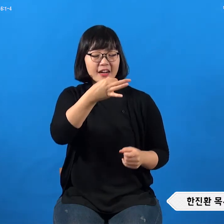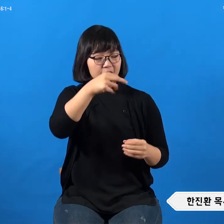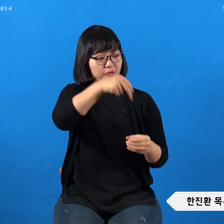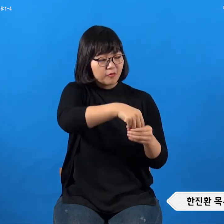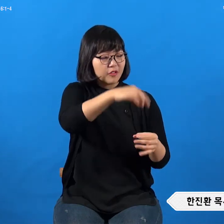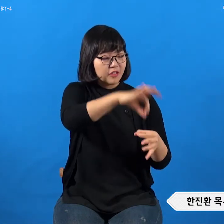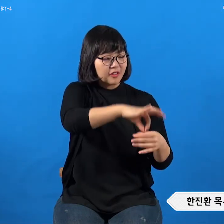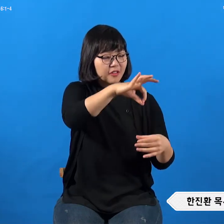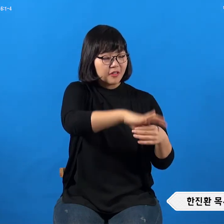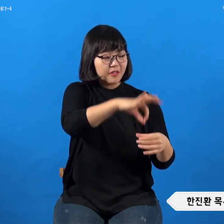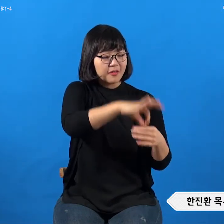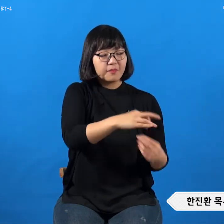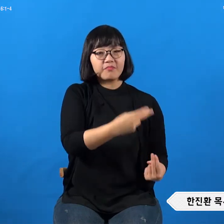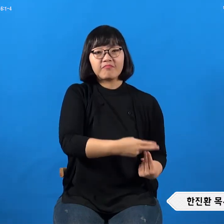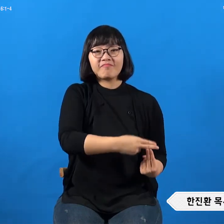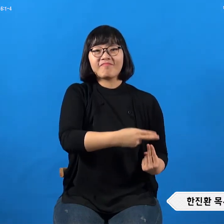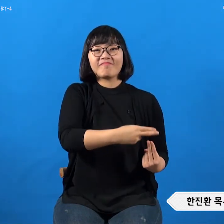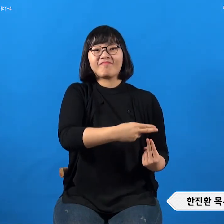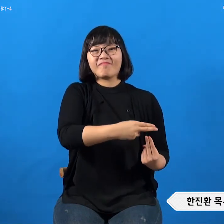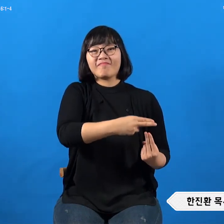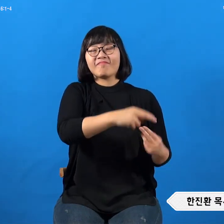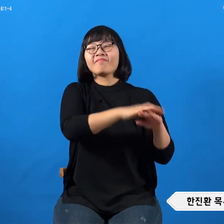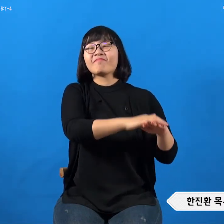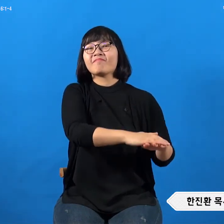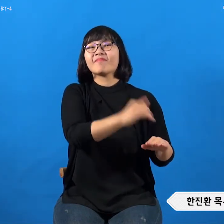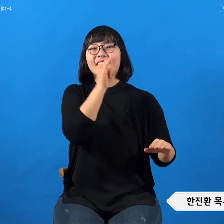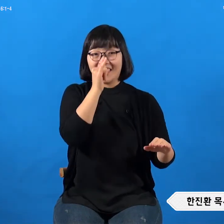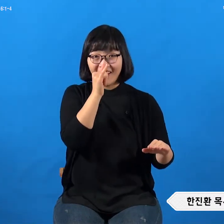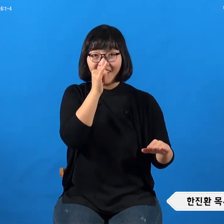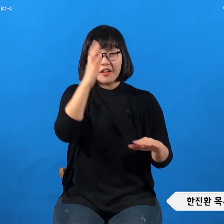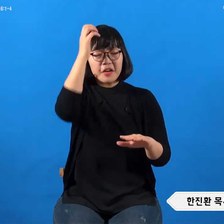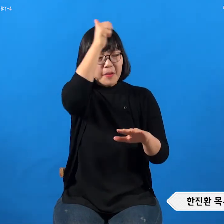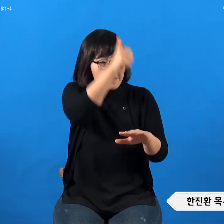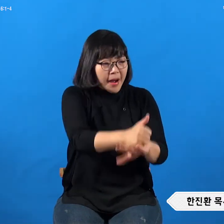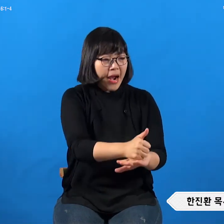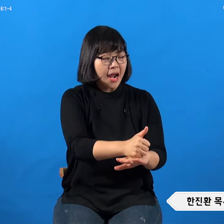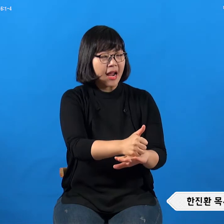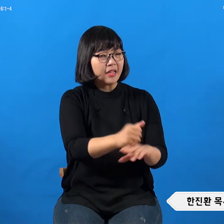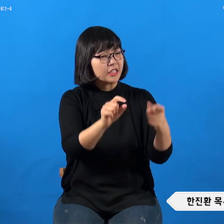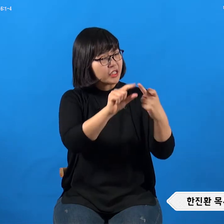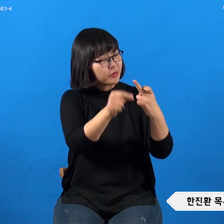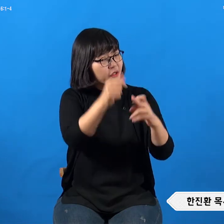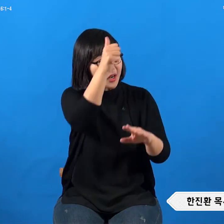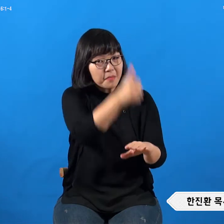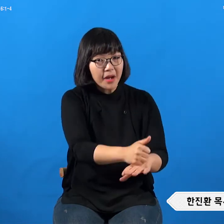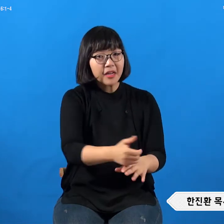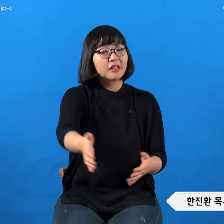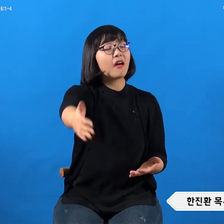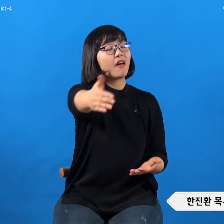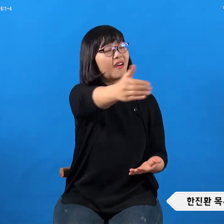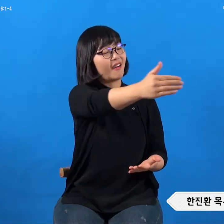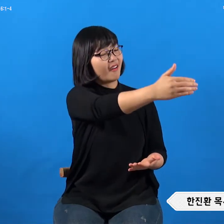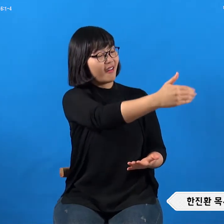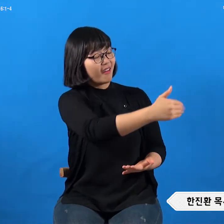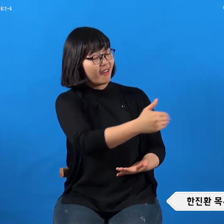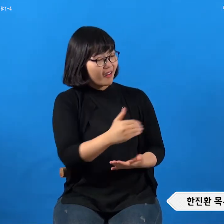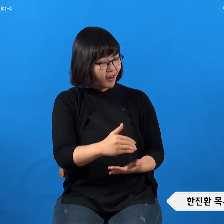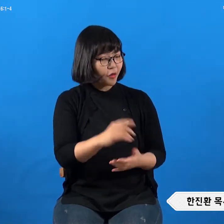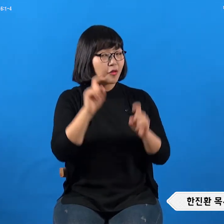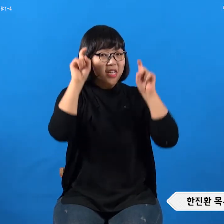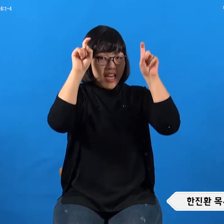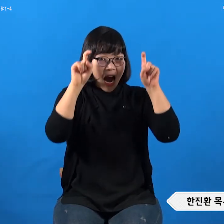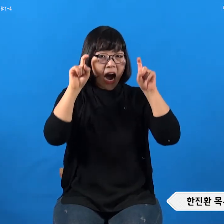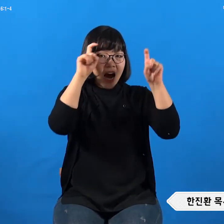동전을 모았는데 이제 주말이 되어서 연말이 되어서 다 수거를 했습니다. 성교부의 장로님이